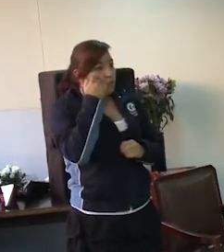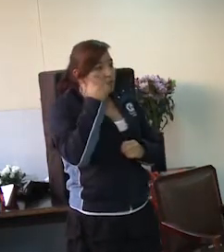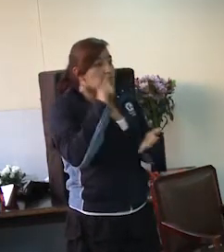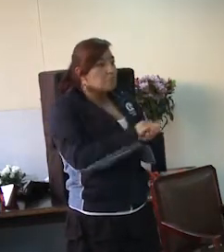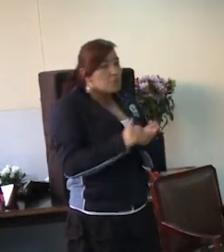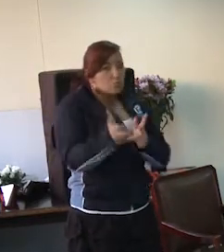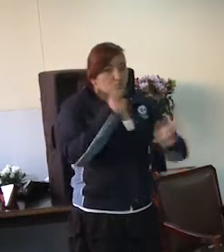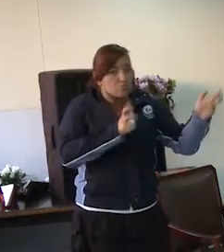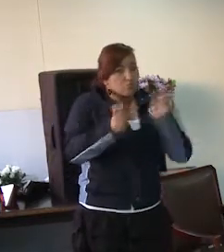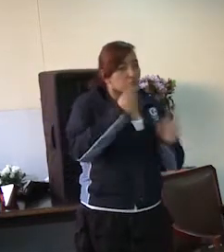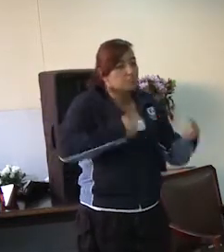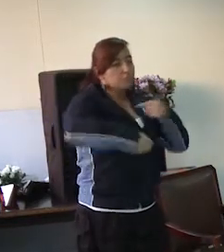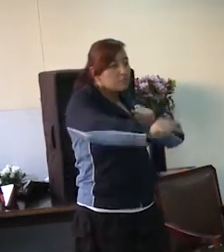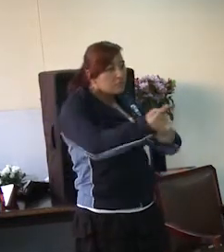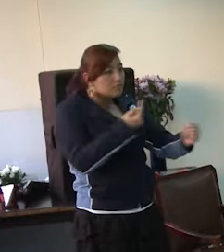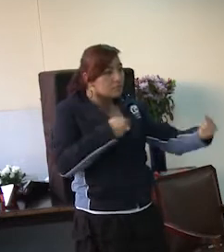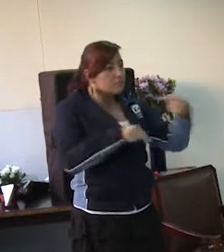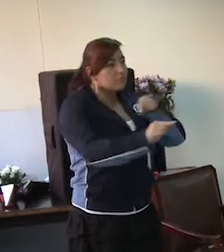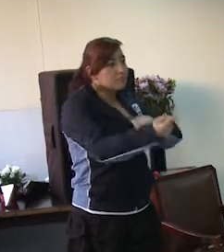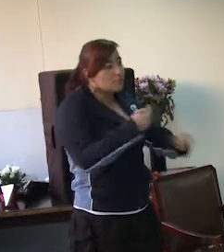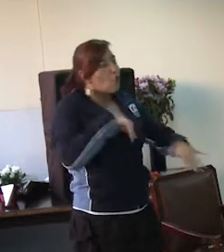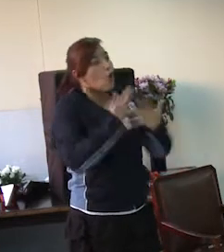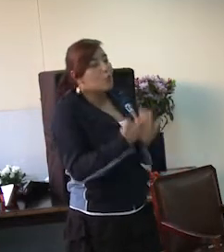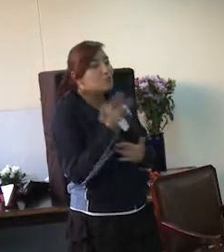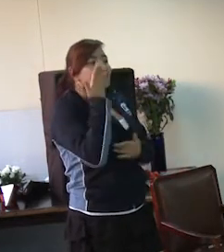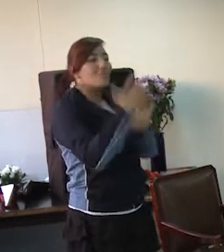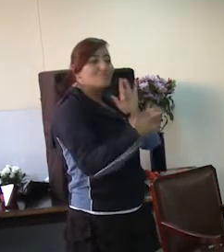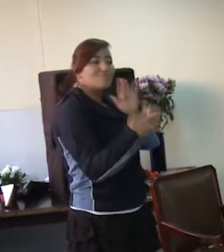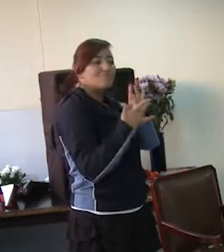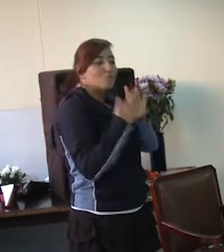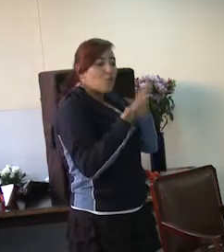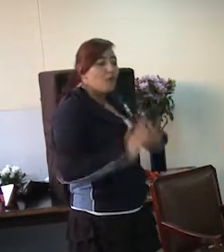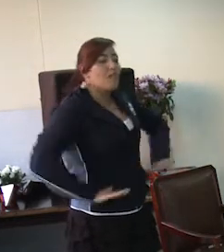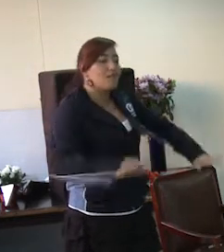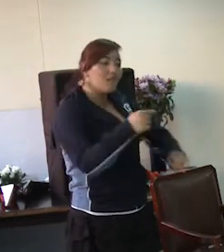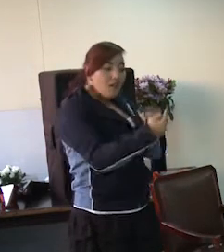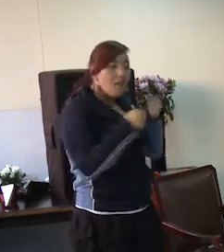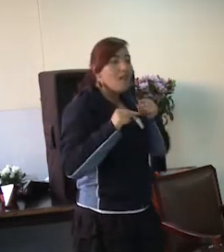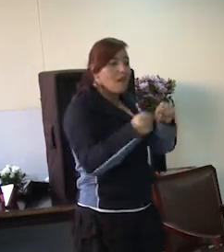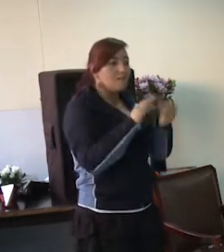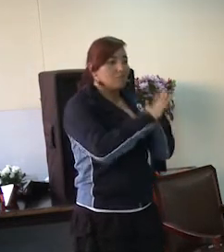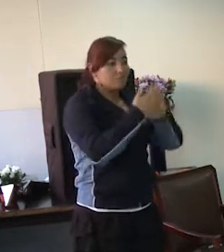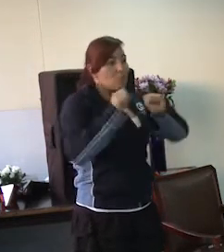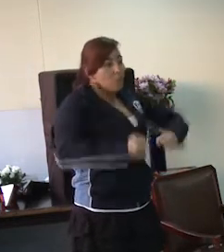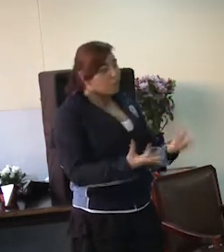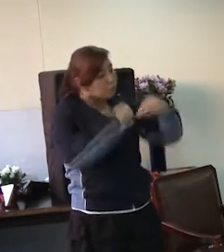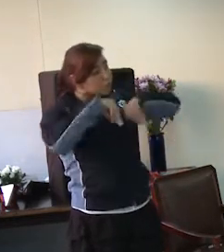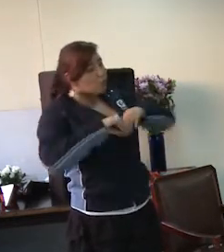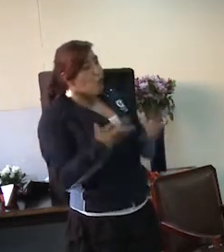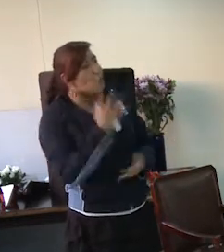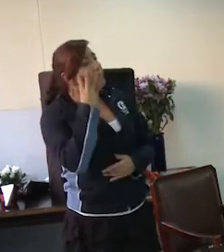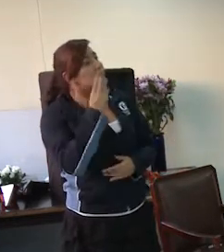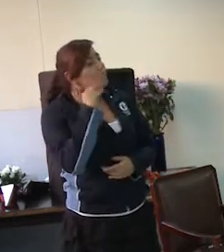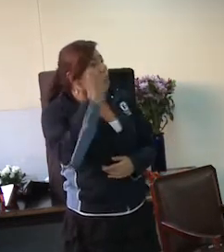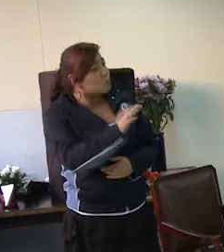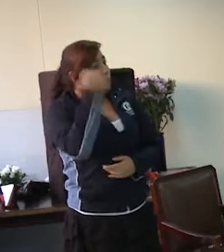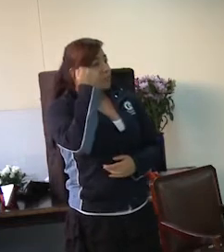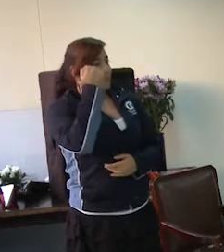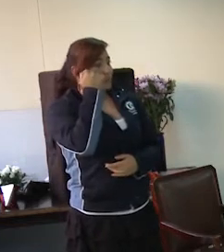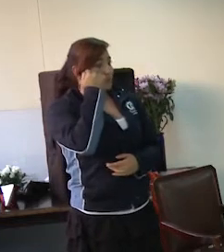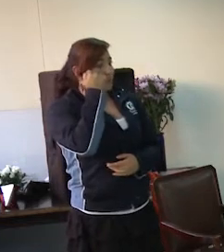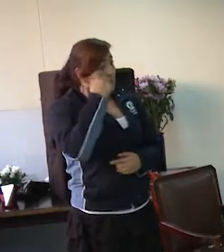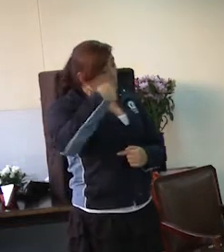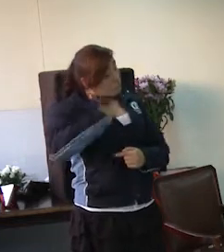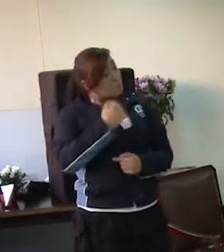van en doble vía, posibles en el contacto y en los espacios de conversación, donde la comunidad logra incorporarse en la experiencia del maestro y